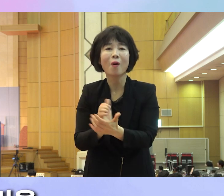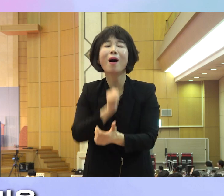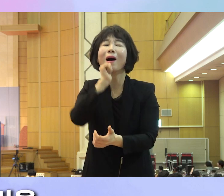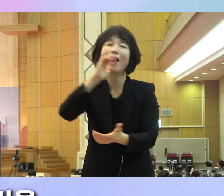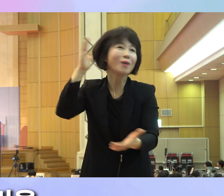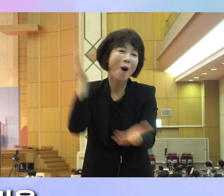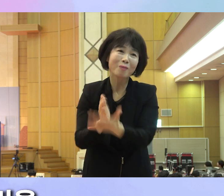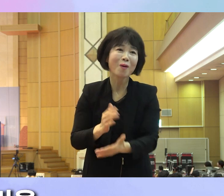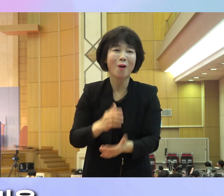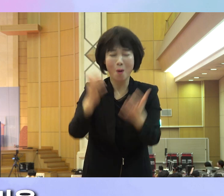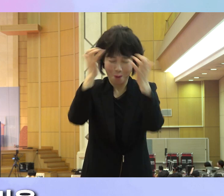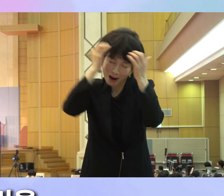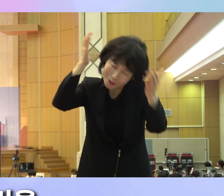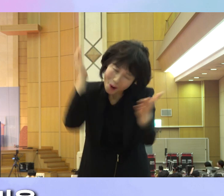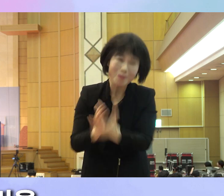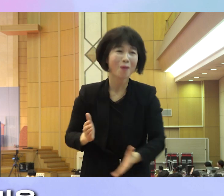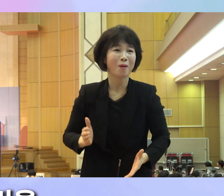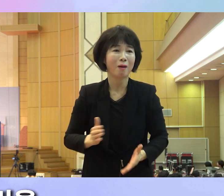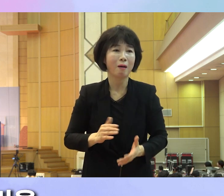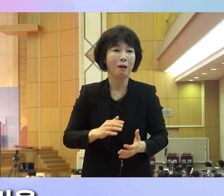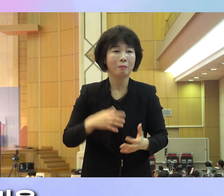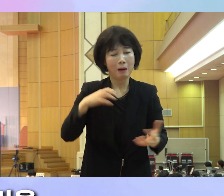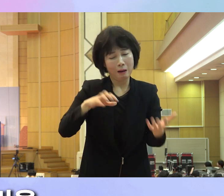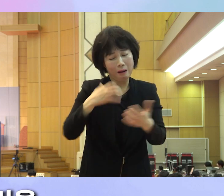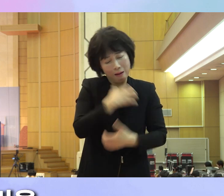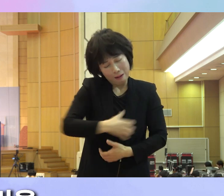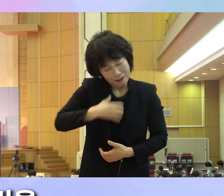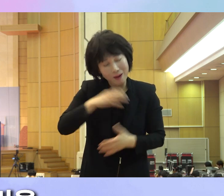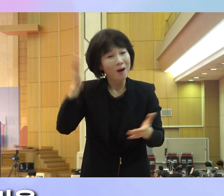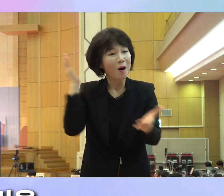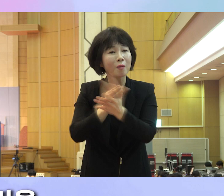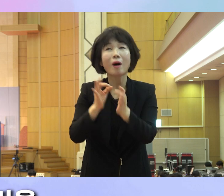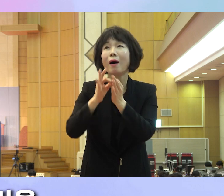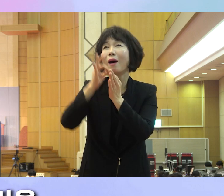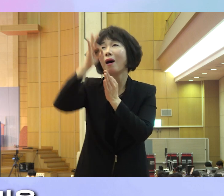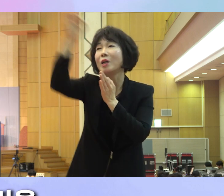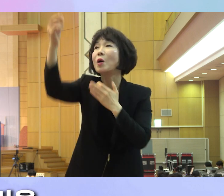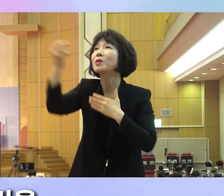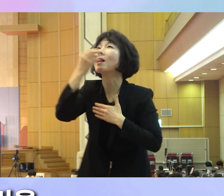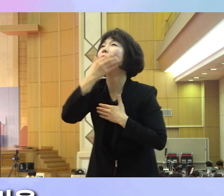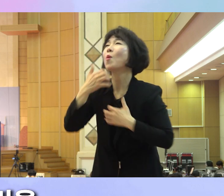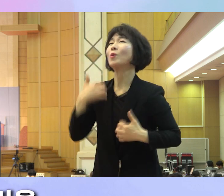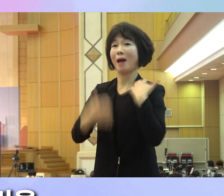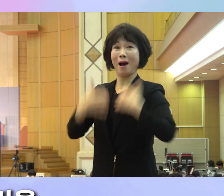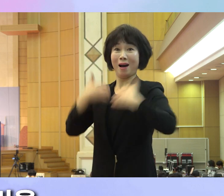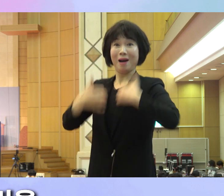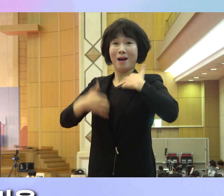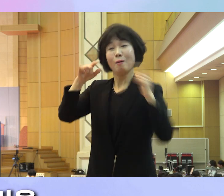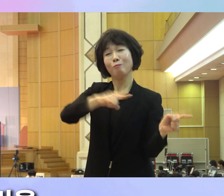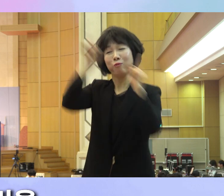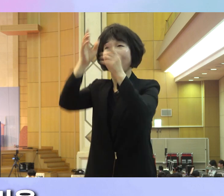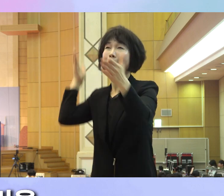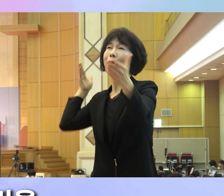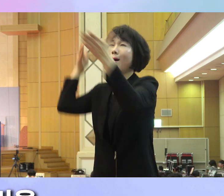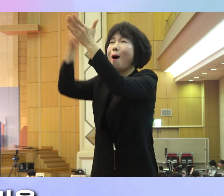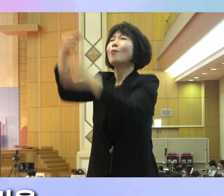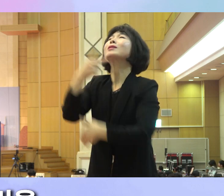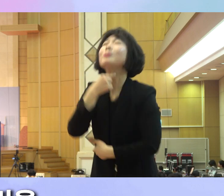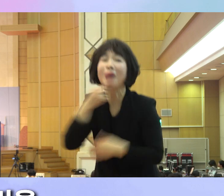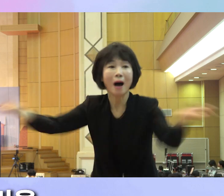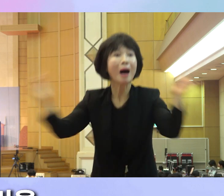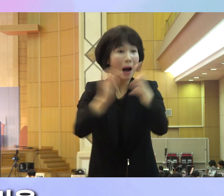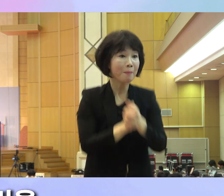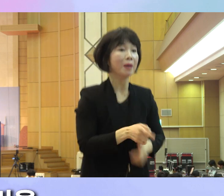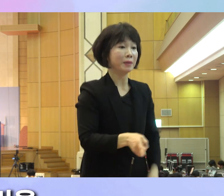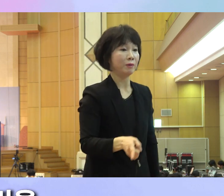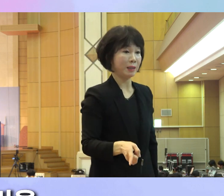가라는 것도 없고 고난도 없고 영생 복락만 있는 그런 부활에 이르려 하노니.